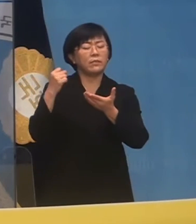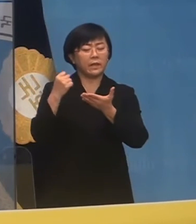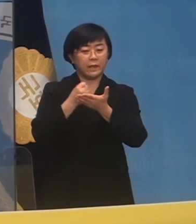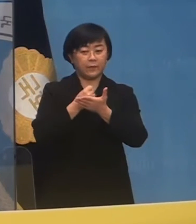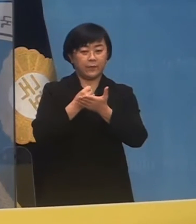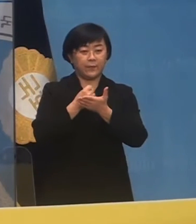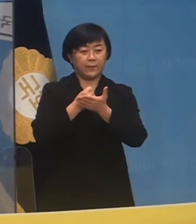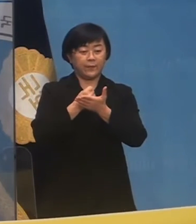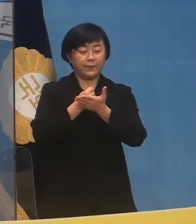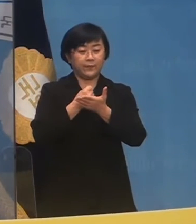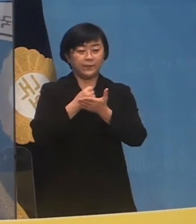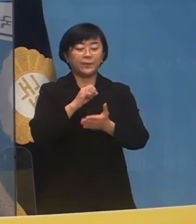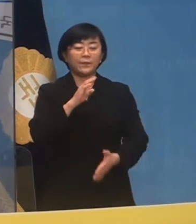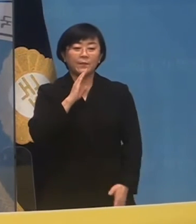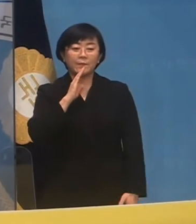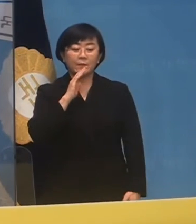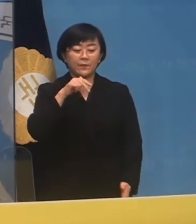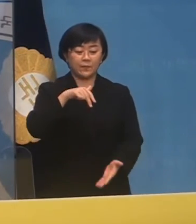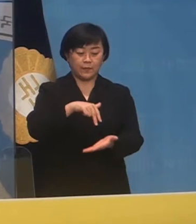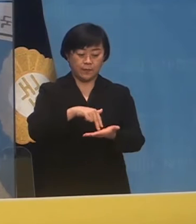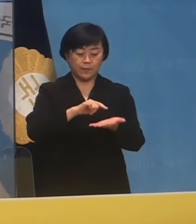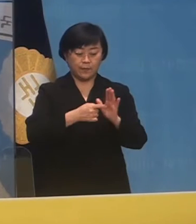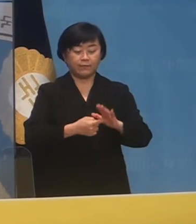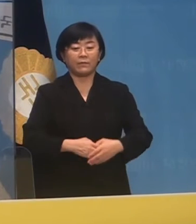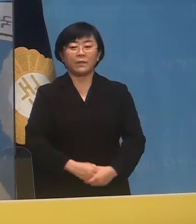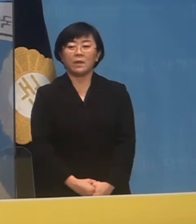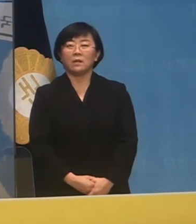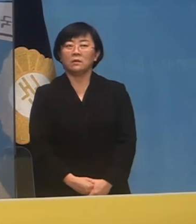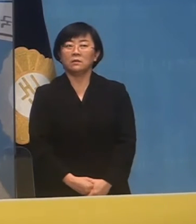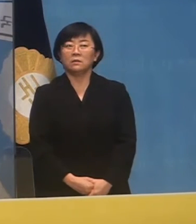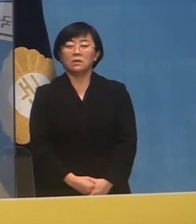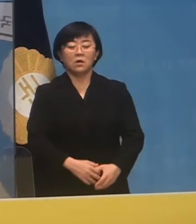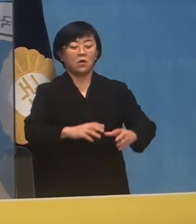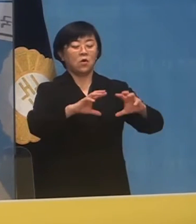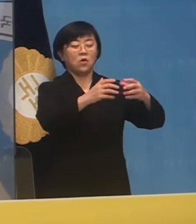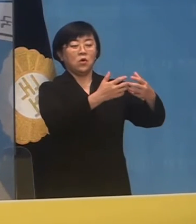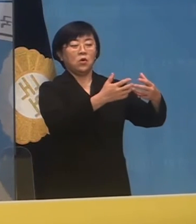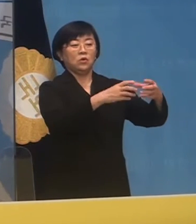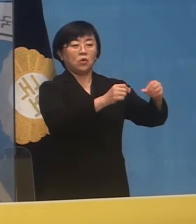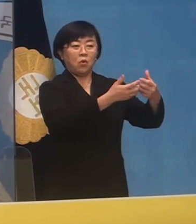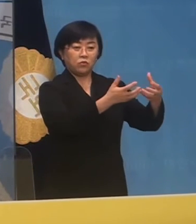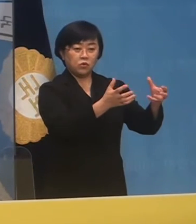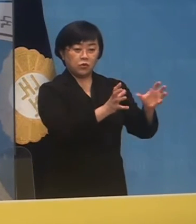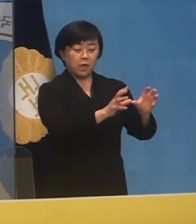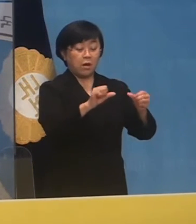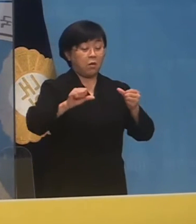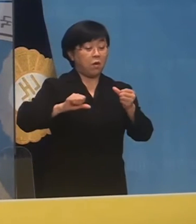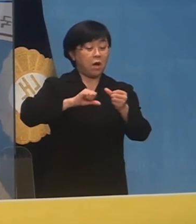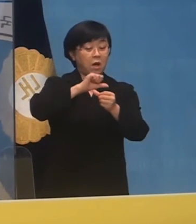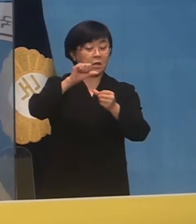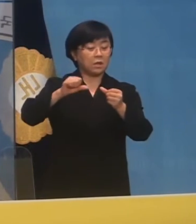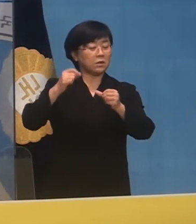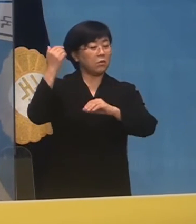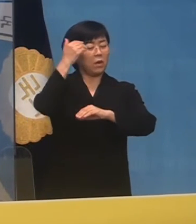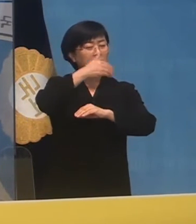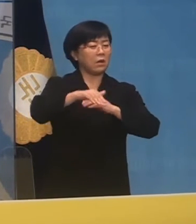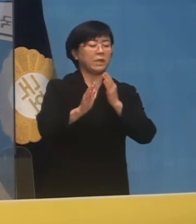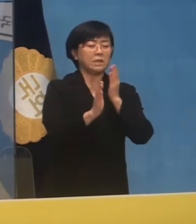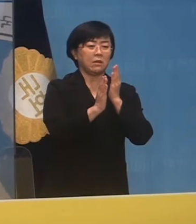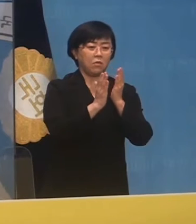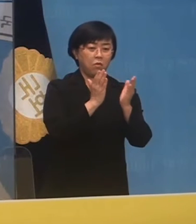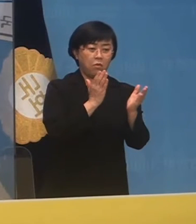대하여 유감스러운 입장을 밝히며 국토부의 환경적으로 계획이 적정하지